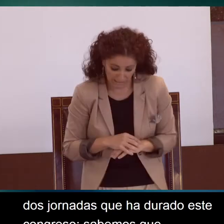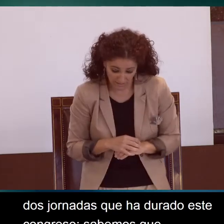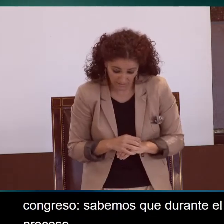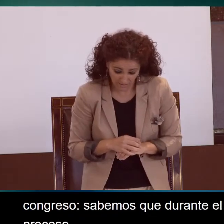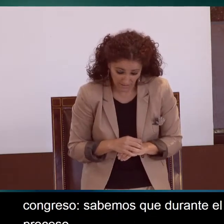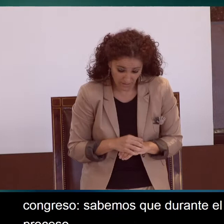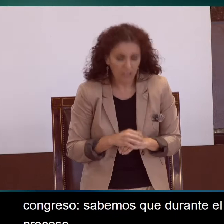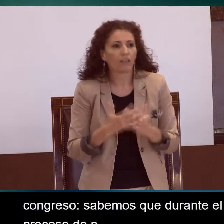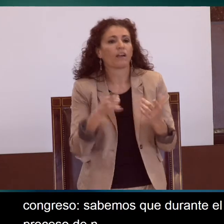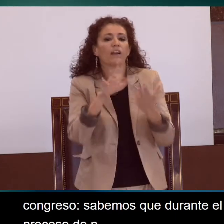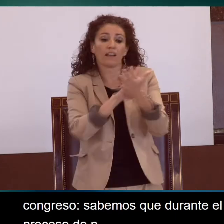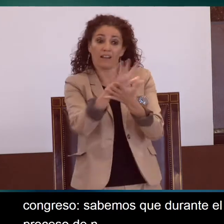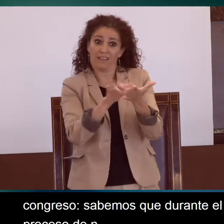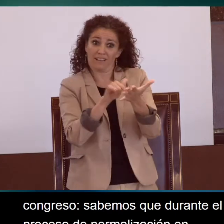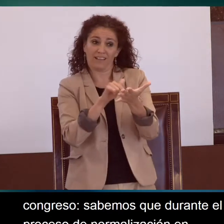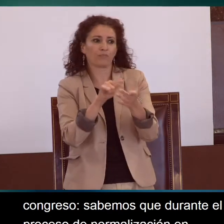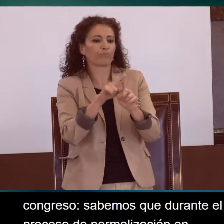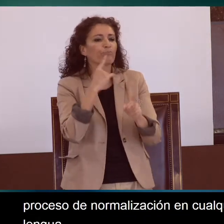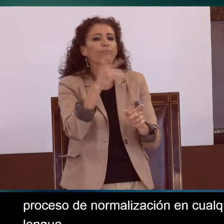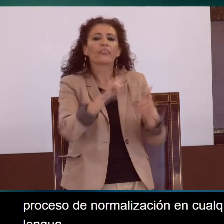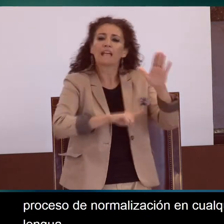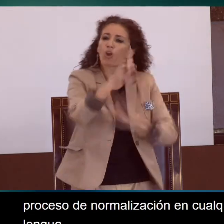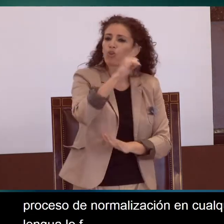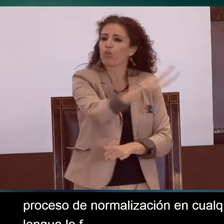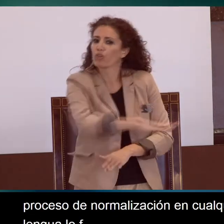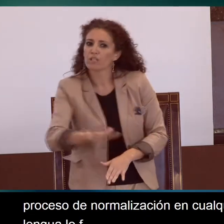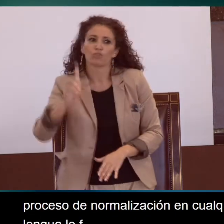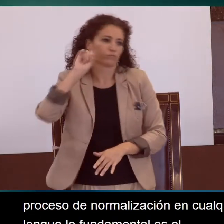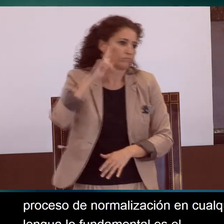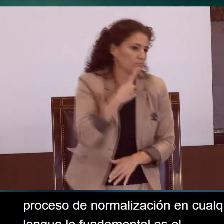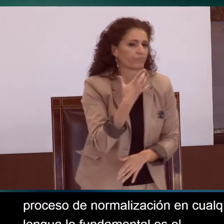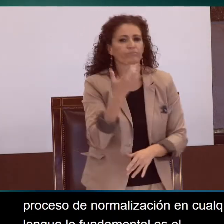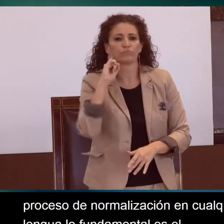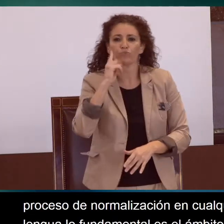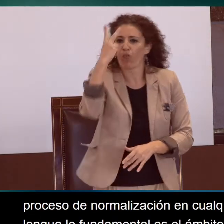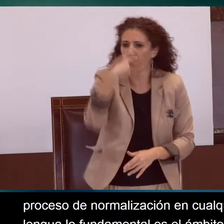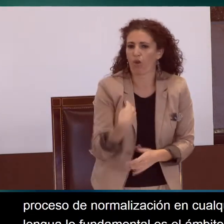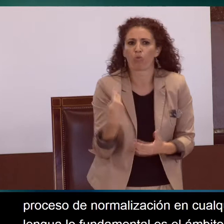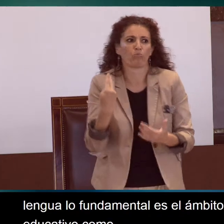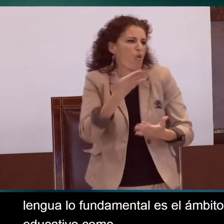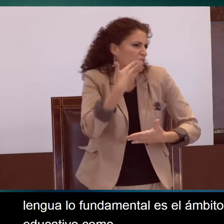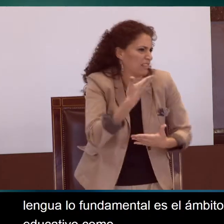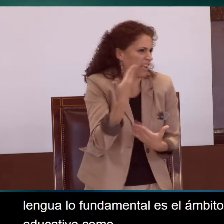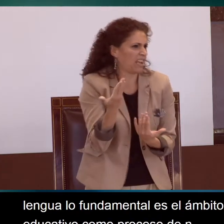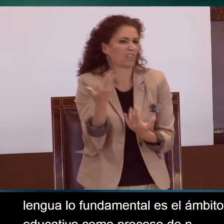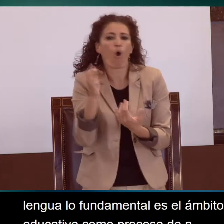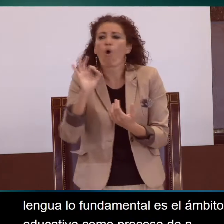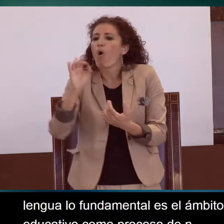normalización. En lo que respecta a la lengua de signos, para el desarrollo global, tanto de los niños sordos,